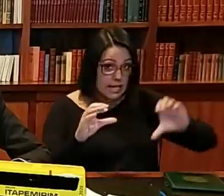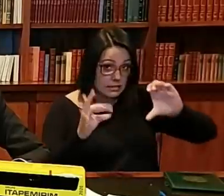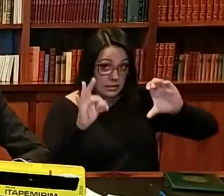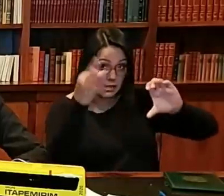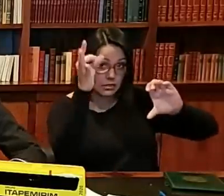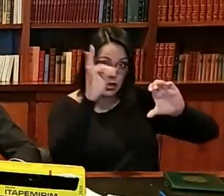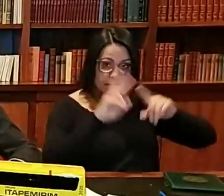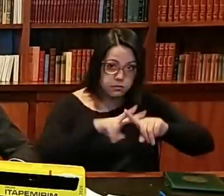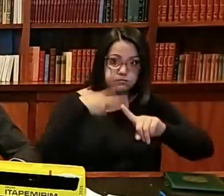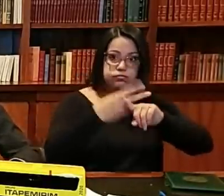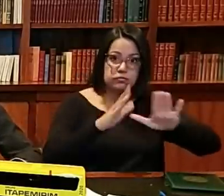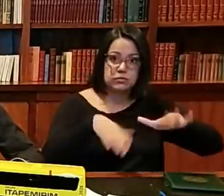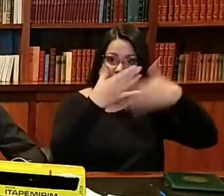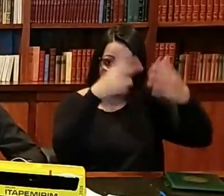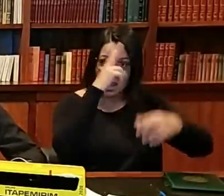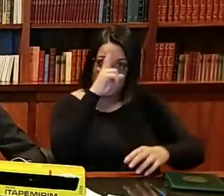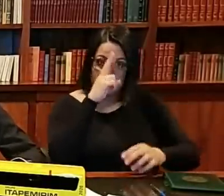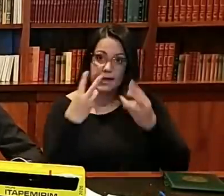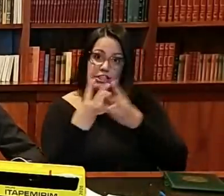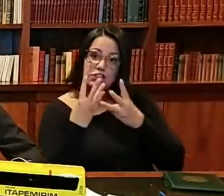no tempo. Lembra aquele negócio de Israel e Japão?